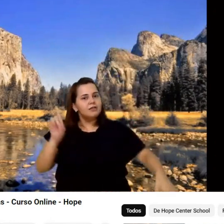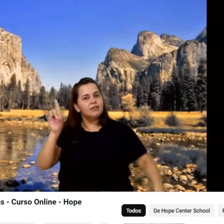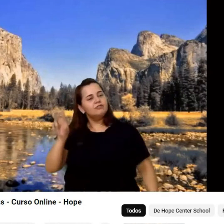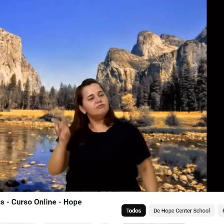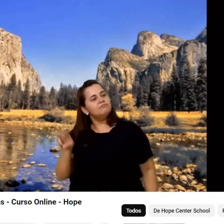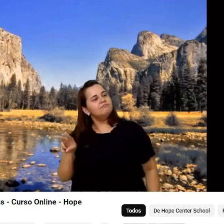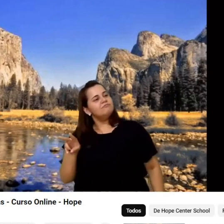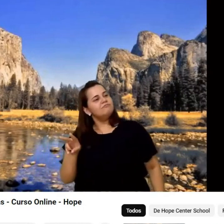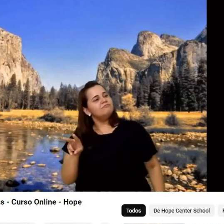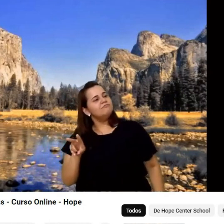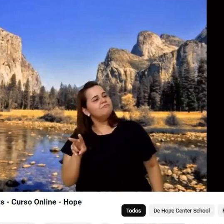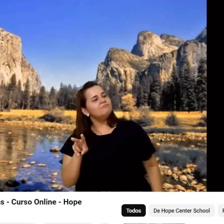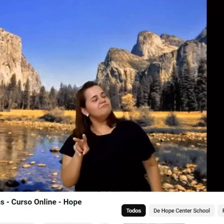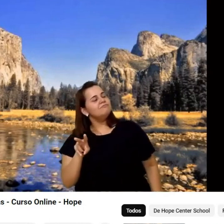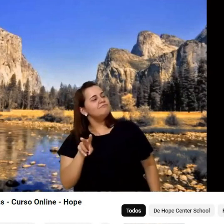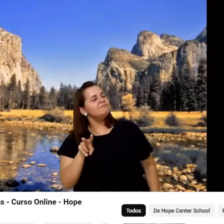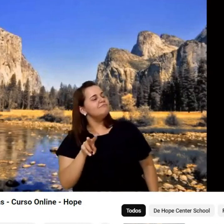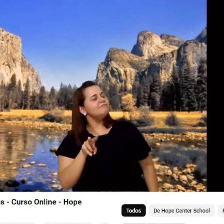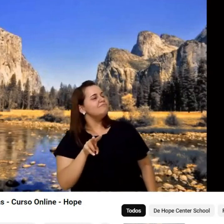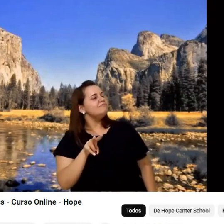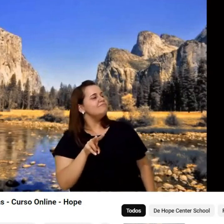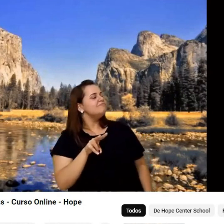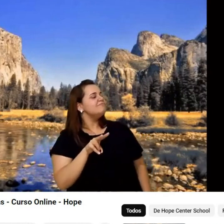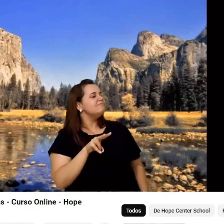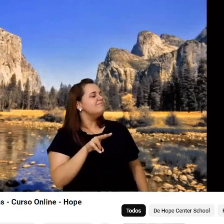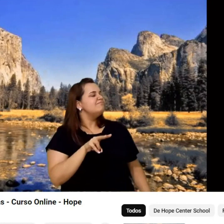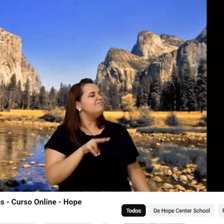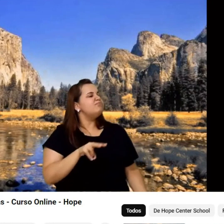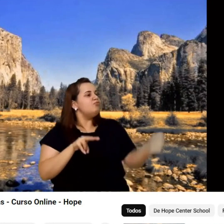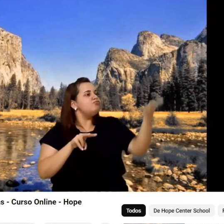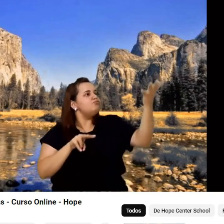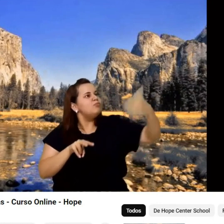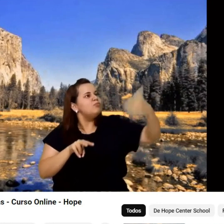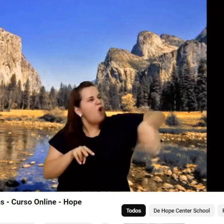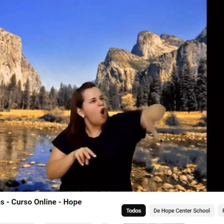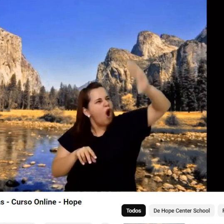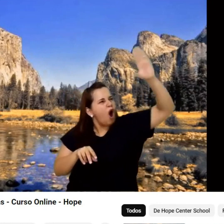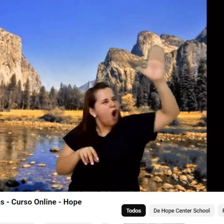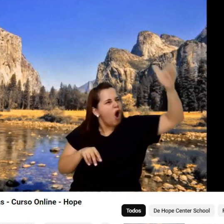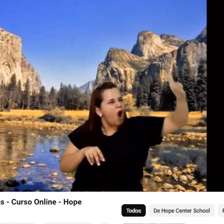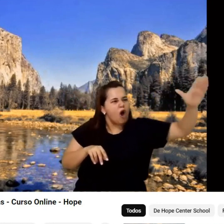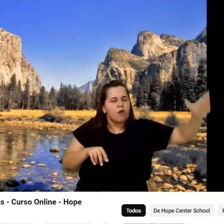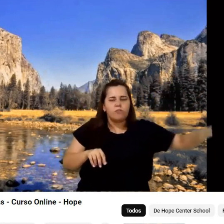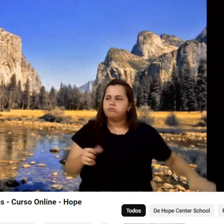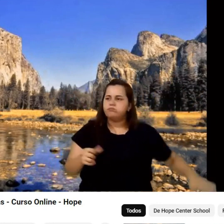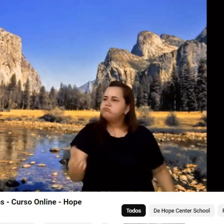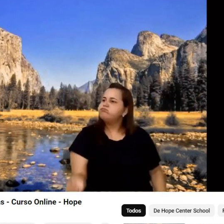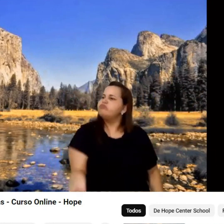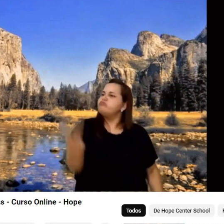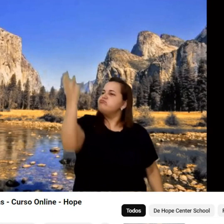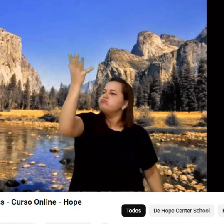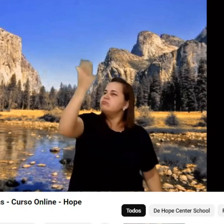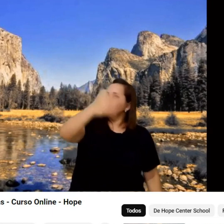montanhas mais altas, e ele olha para aquilo, e ele acha que,